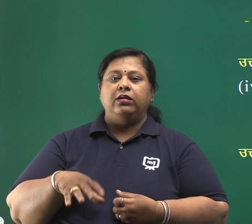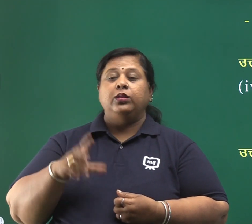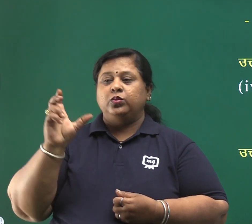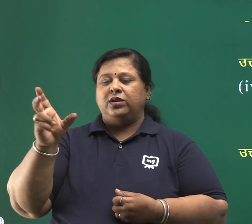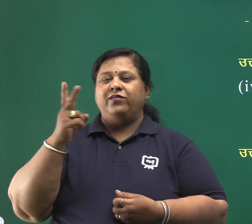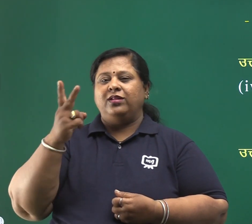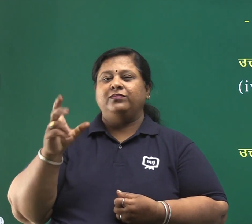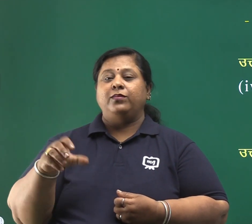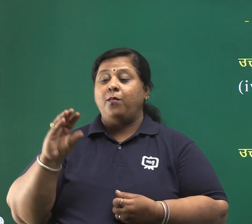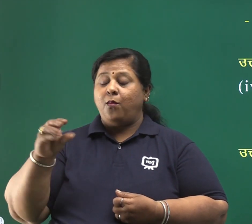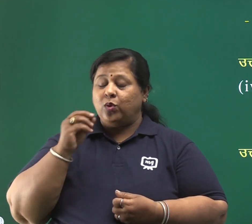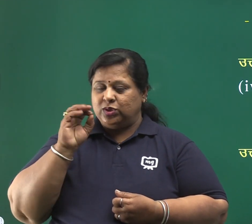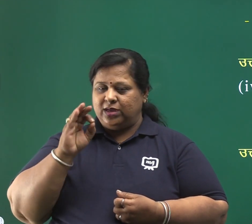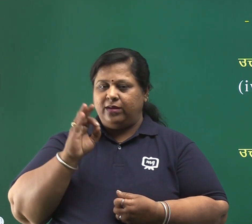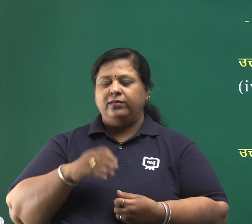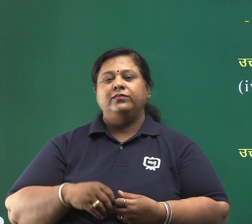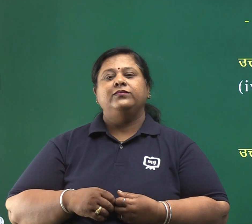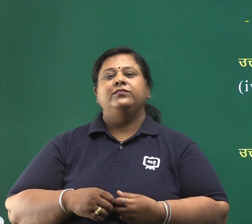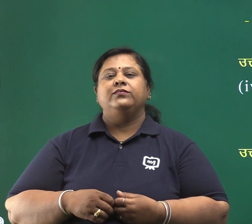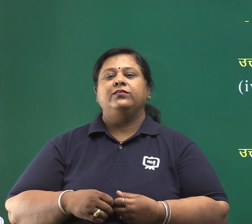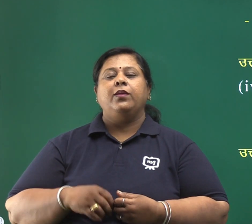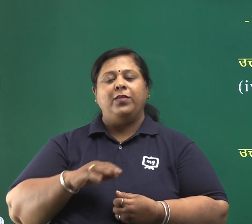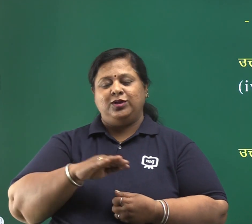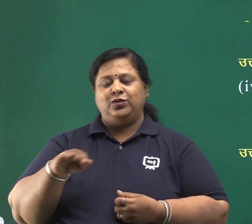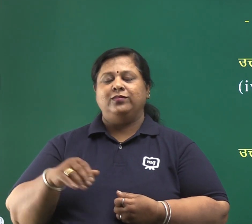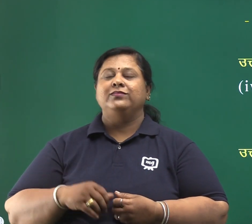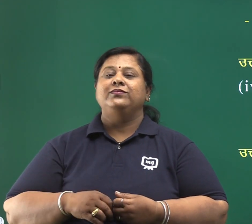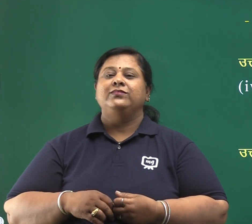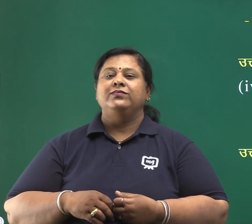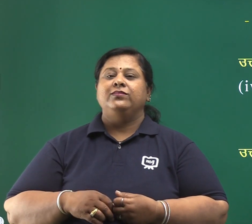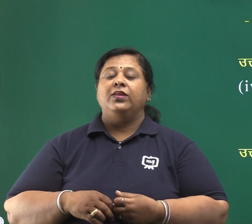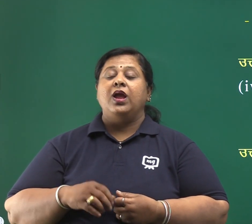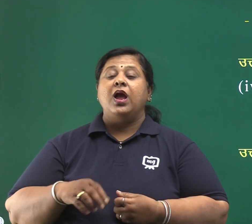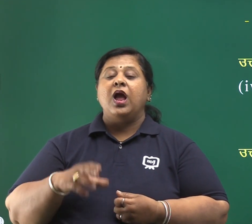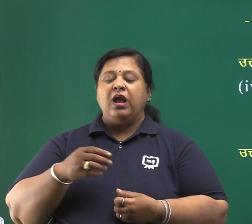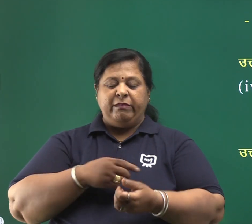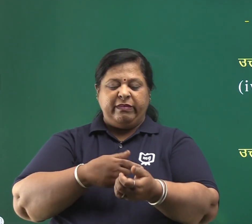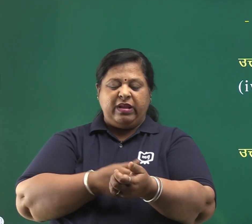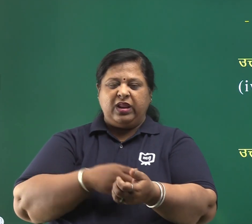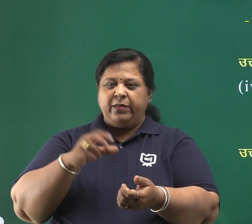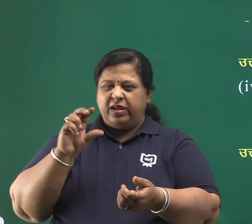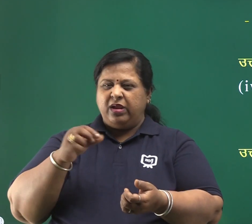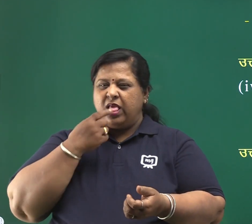दूसरा विकल्प पौष्टिक। बच्चों, एनीमिया का